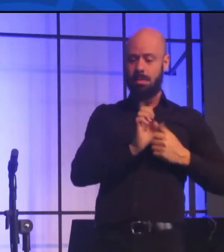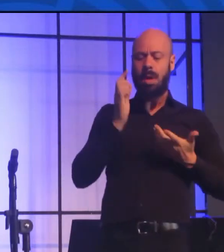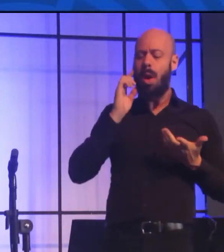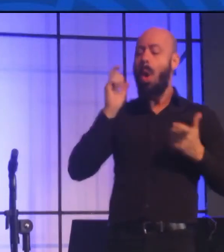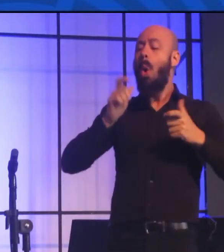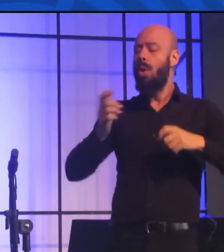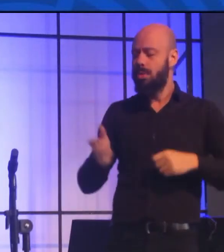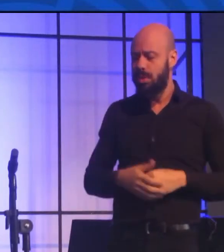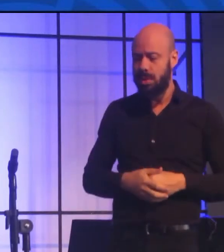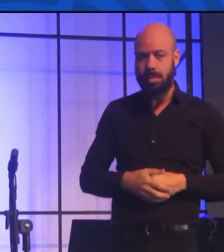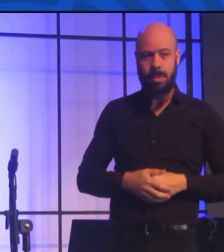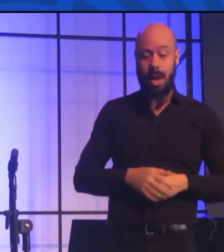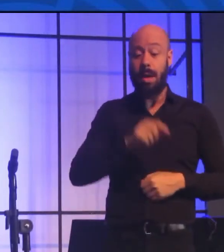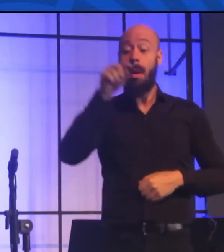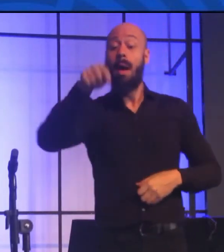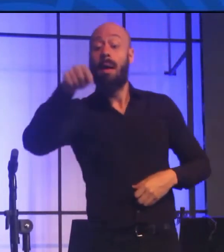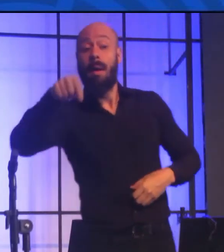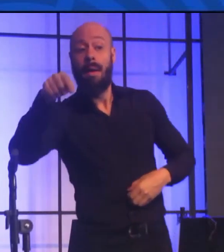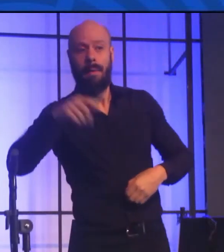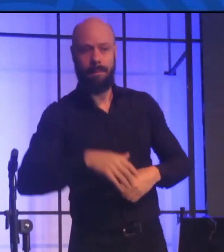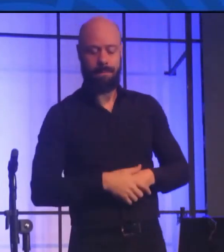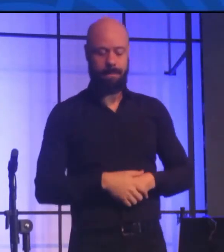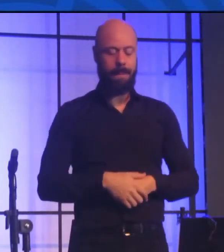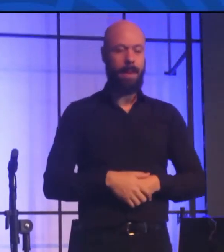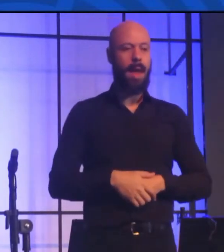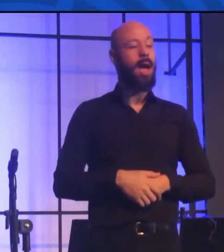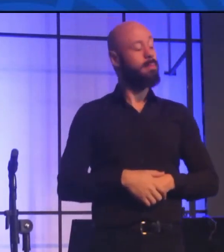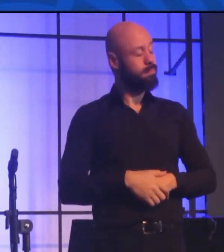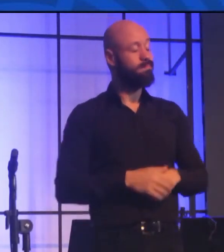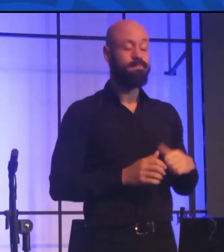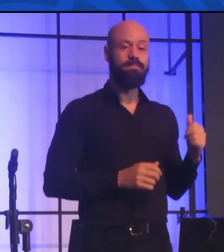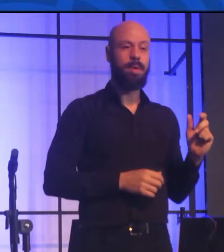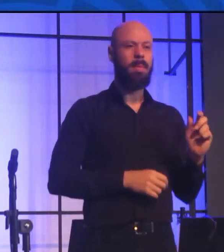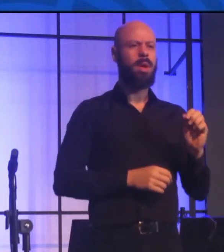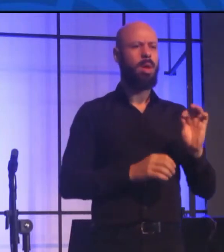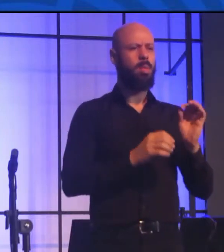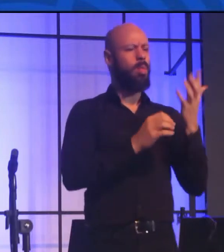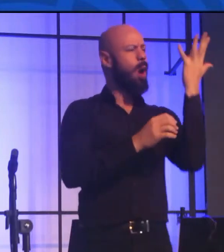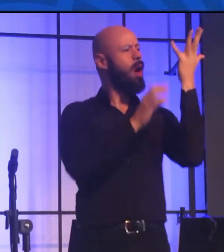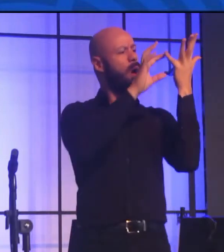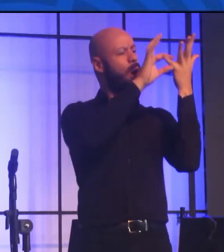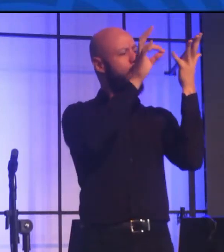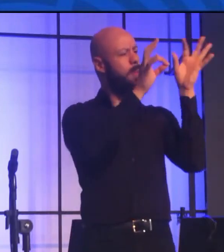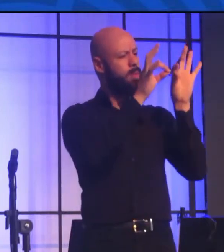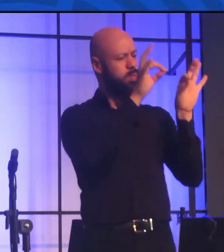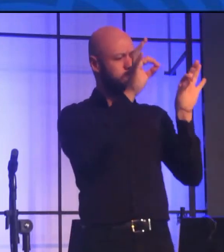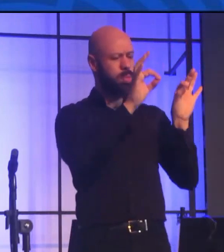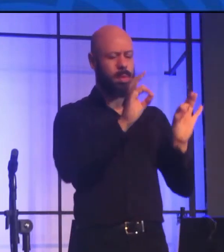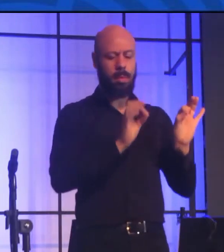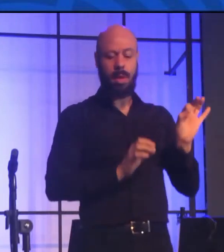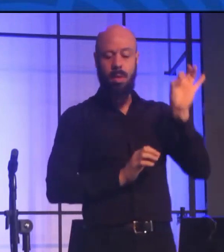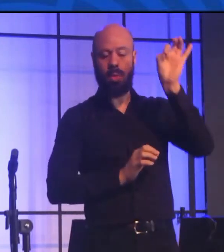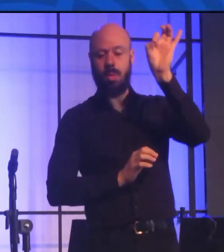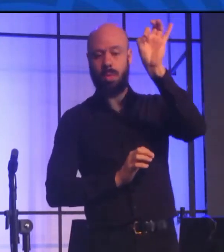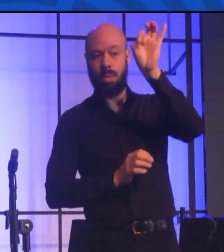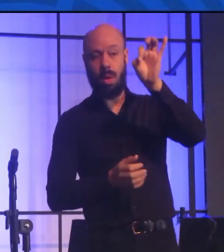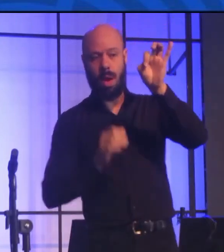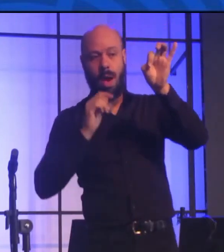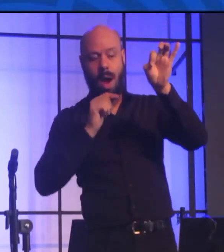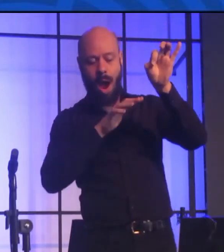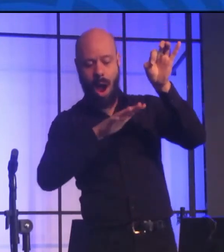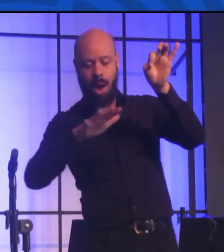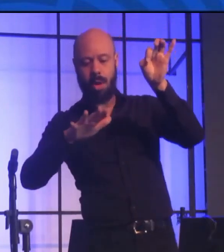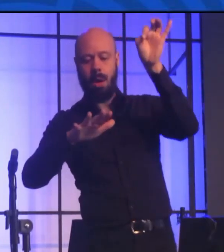E quando mostraram o lugar para Eliseu, ele cortou um galho e o jogou na água, e fez com que o ferro